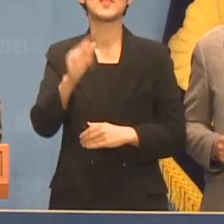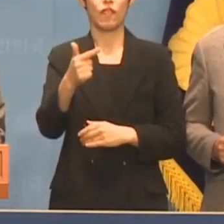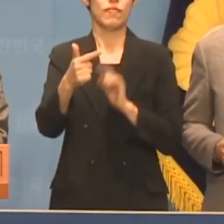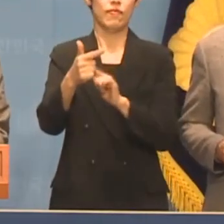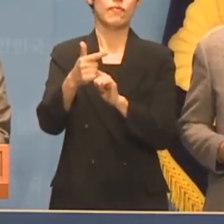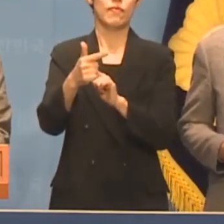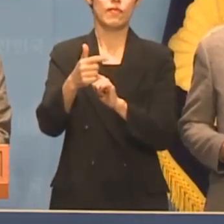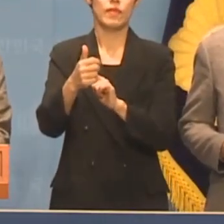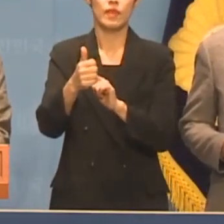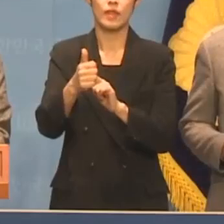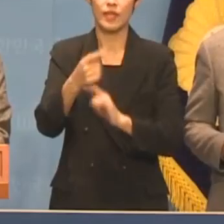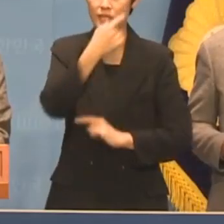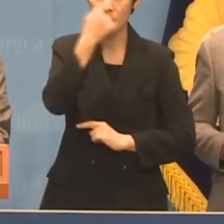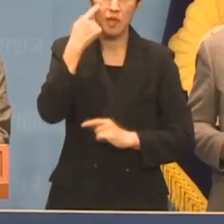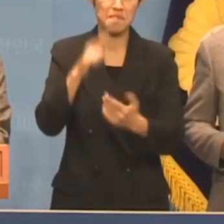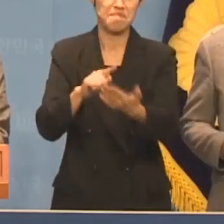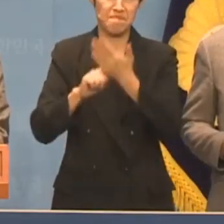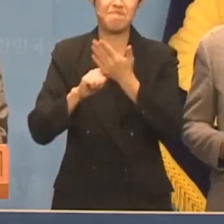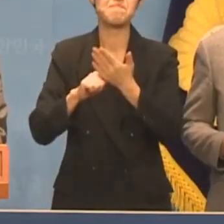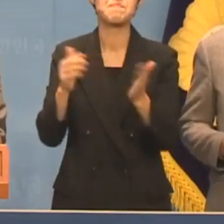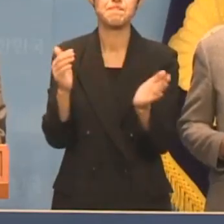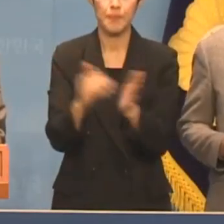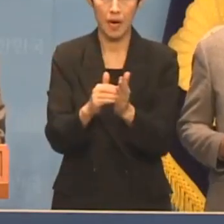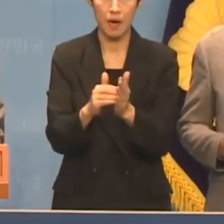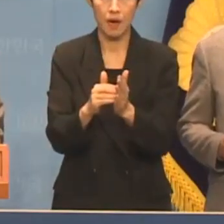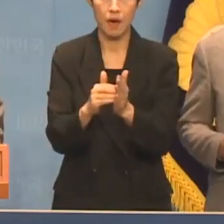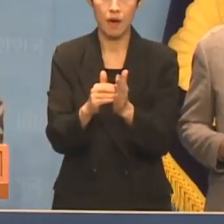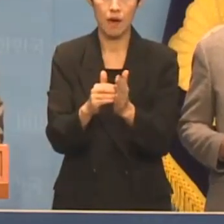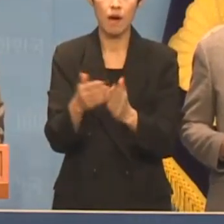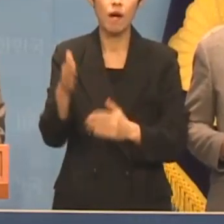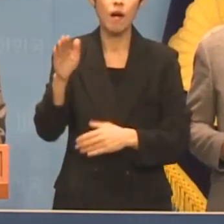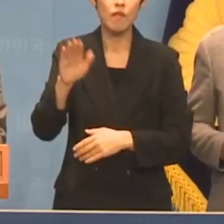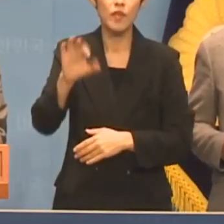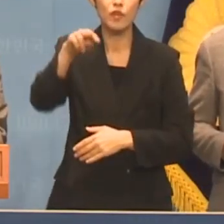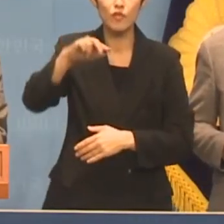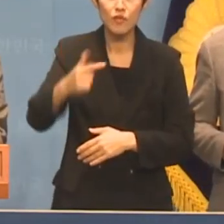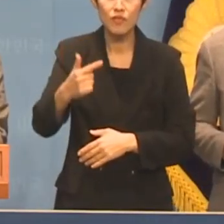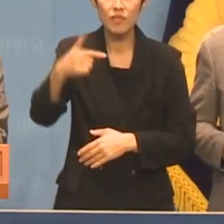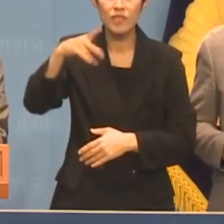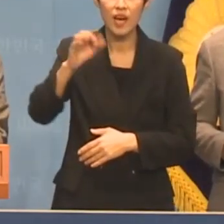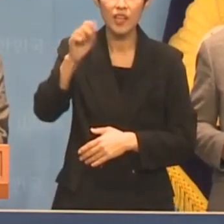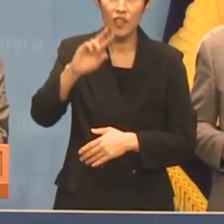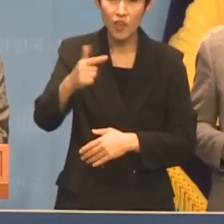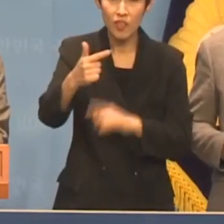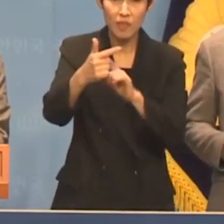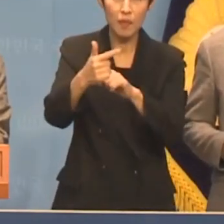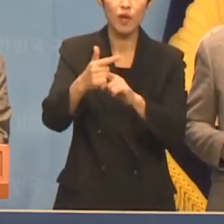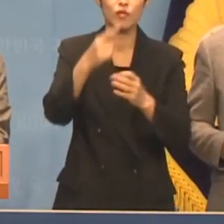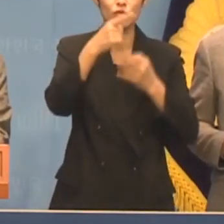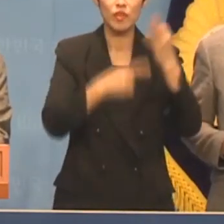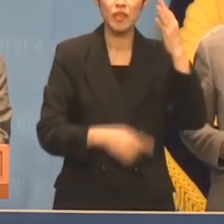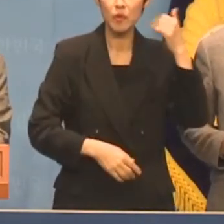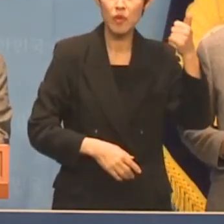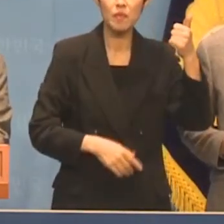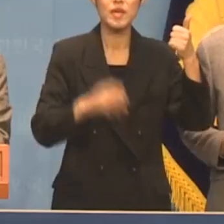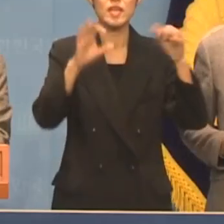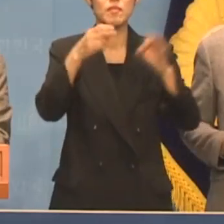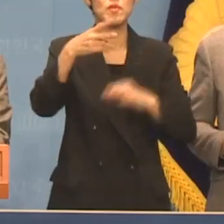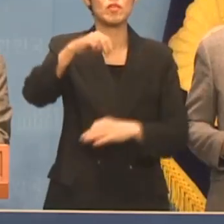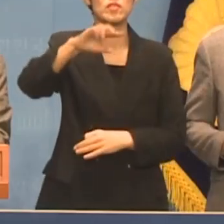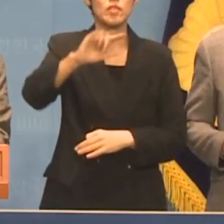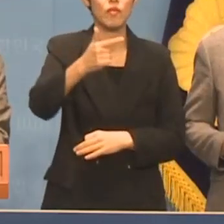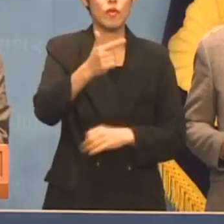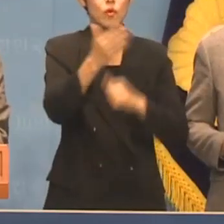빼도 박도 못하는 증거가 모두 나왔음에도 불구하고 윤상현 의원은 윤석열로부터 김영선 전